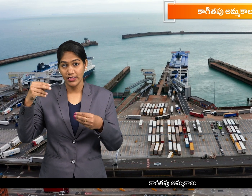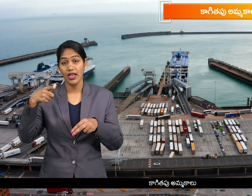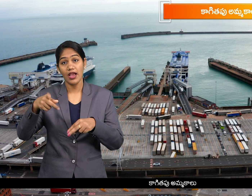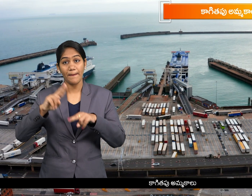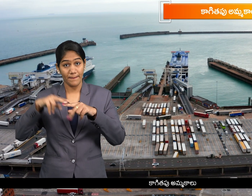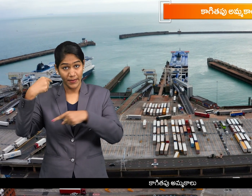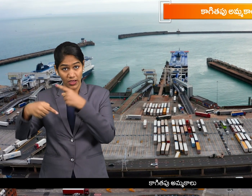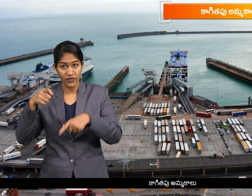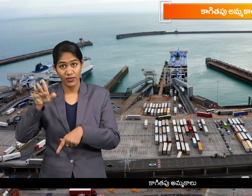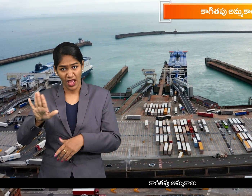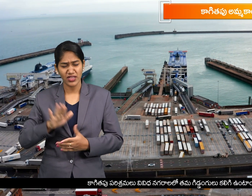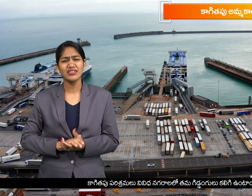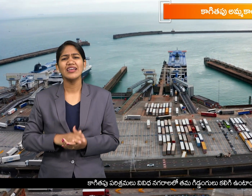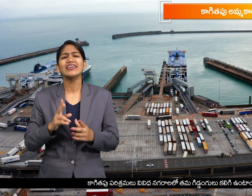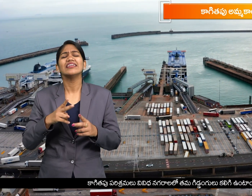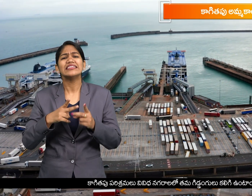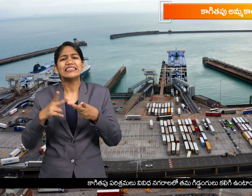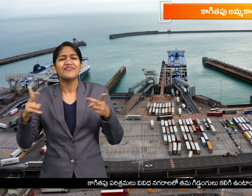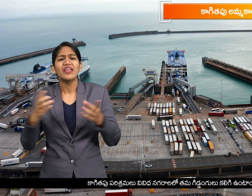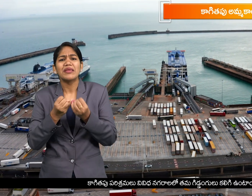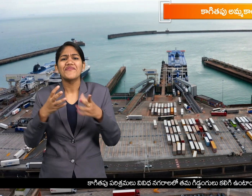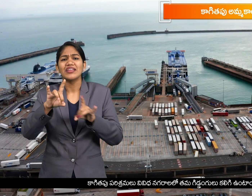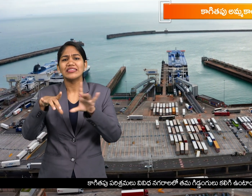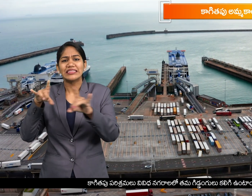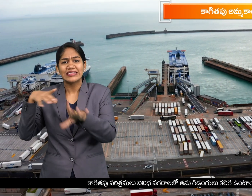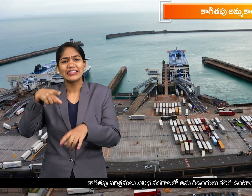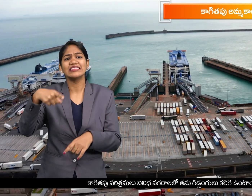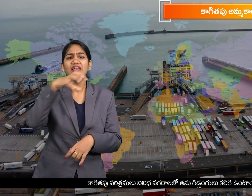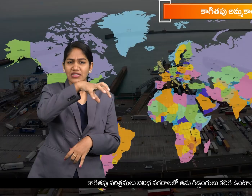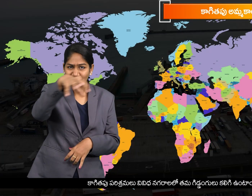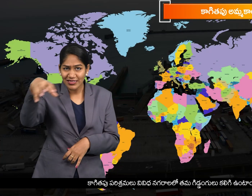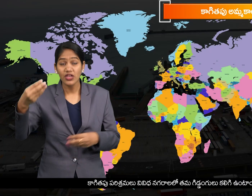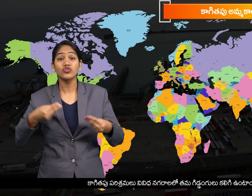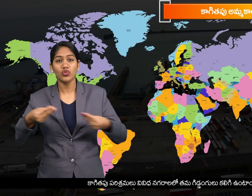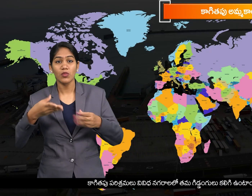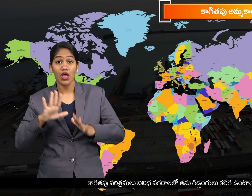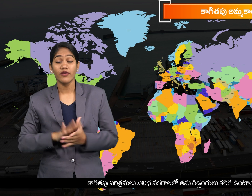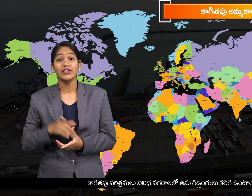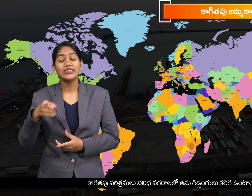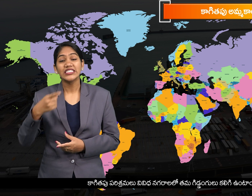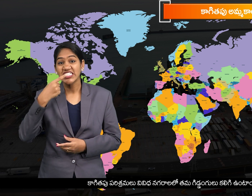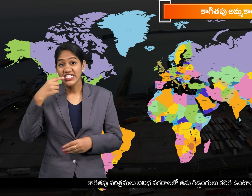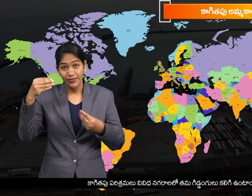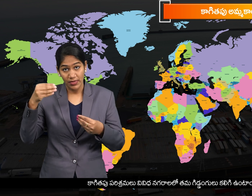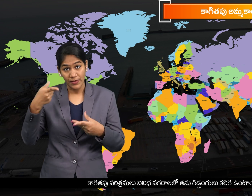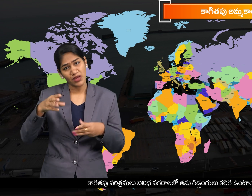కాగితపు అమ్మకాలు. కాగితపు పరిశ్రమలు వివిధ నగరాలలో తమ గిడ్డంగులు కలిగి ఉంటాయి.